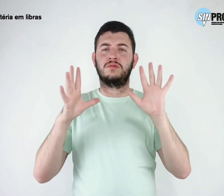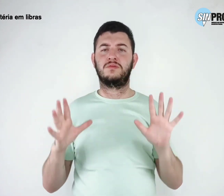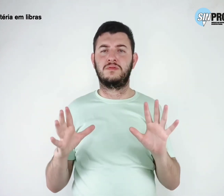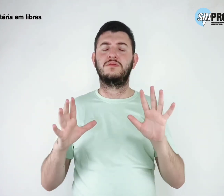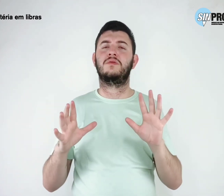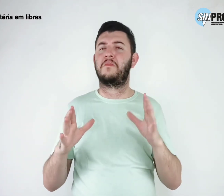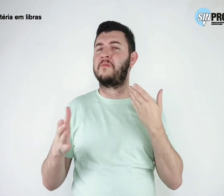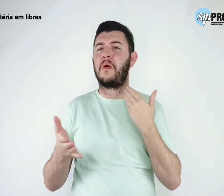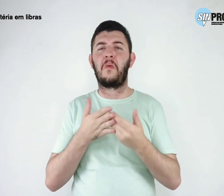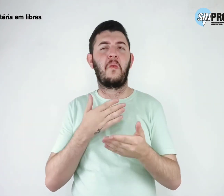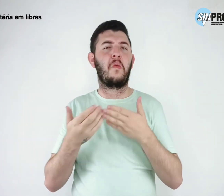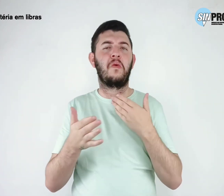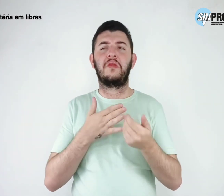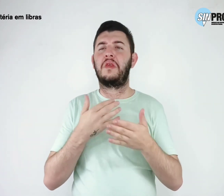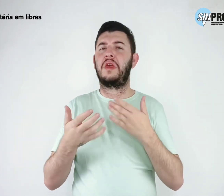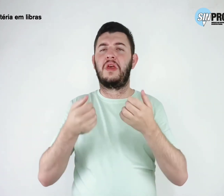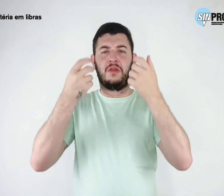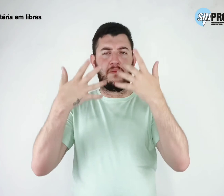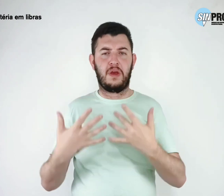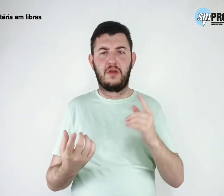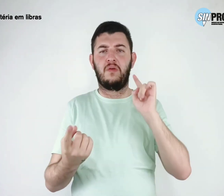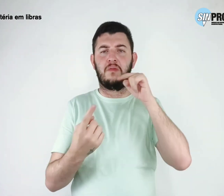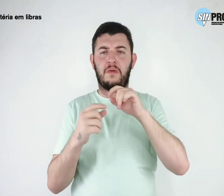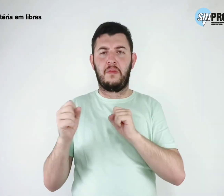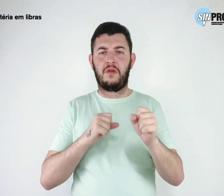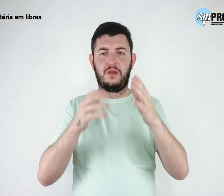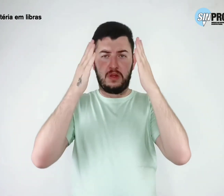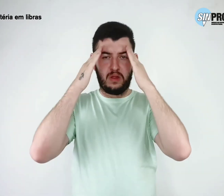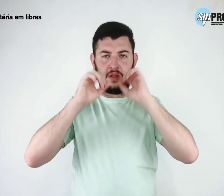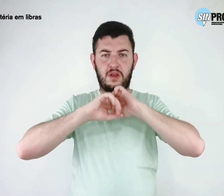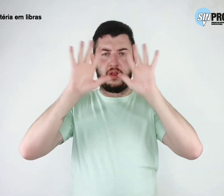para quaisquer esclarecimentos e apoio a toda a